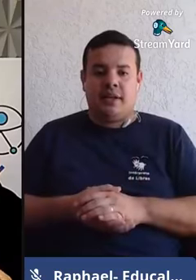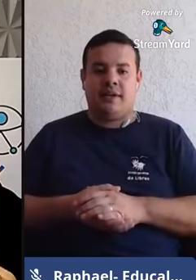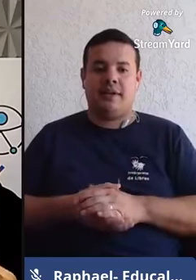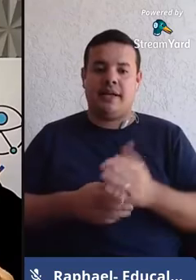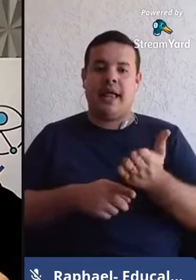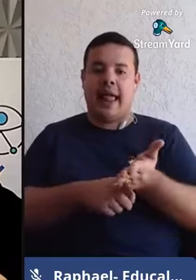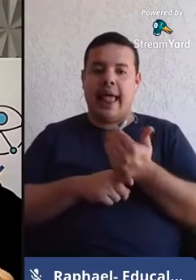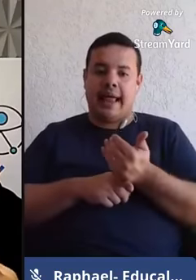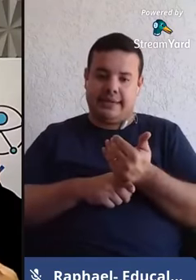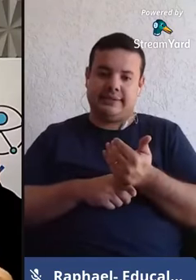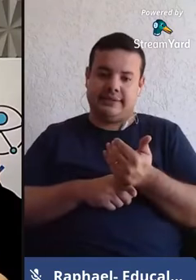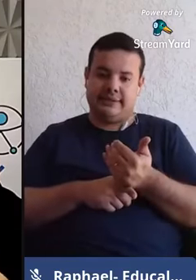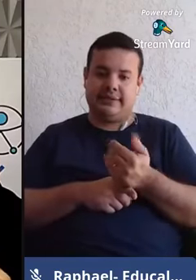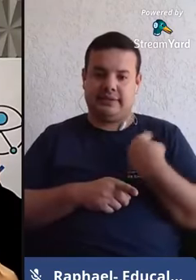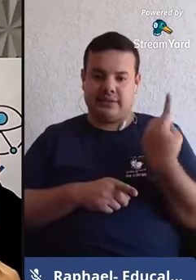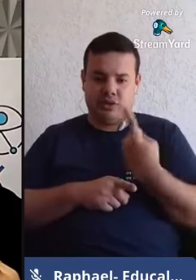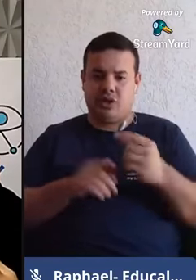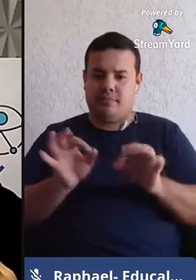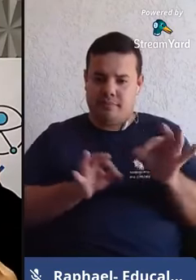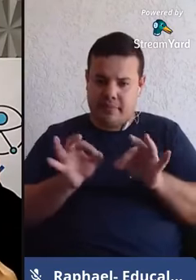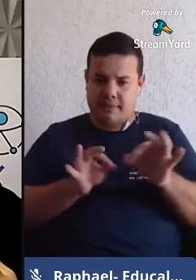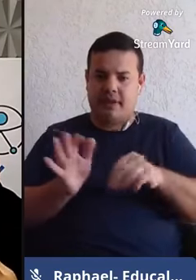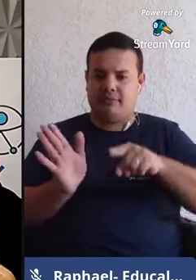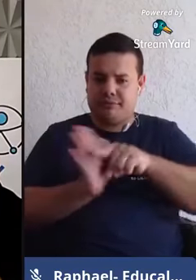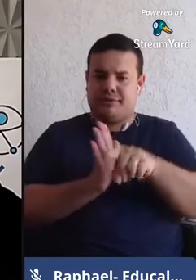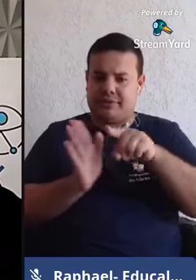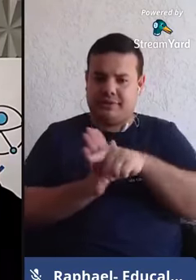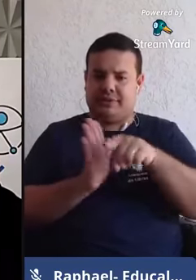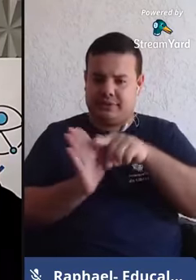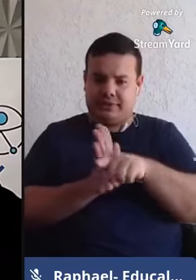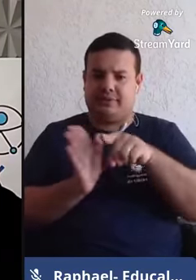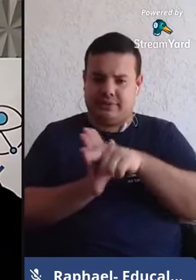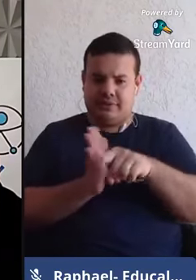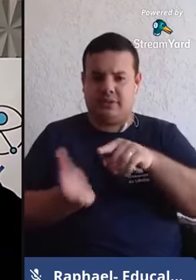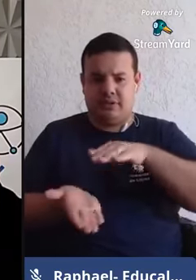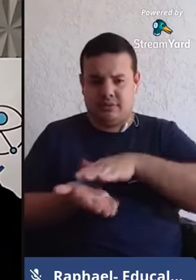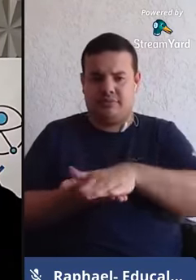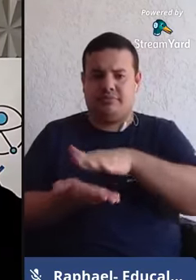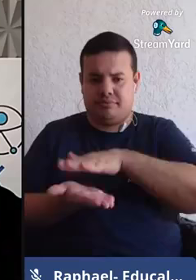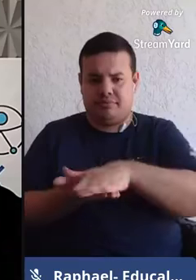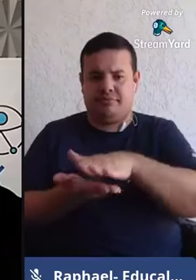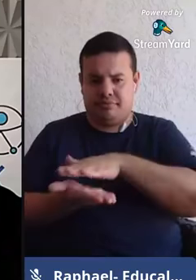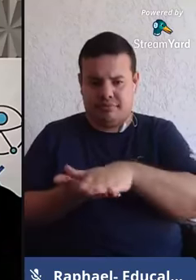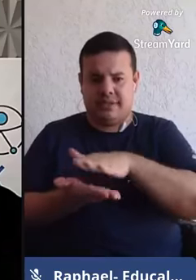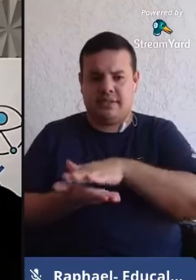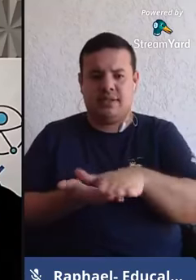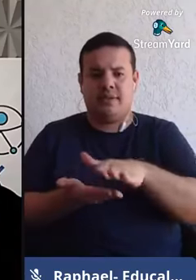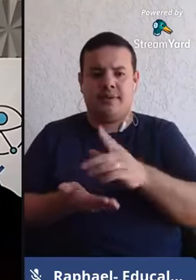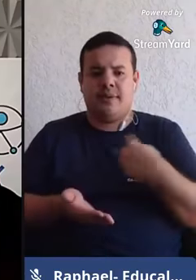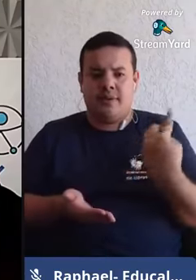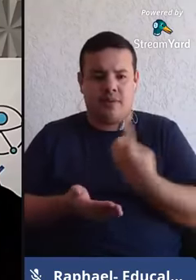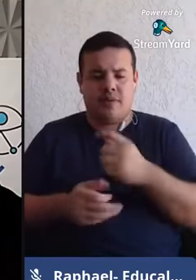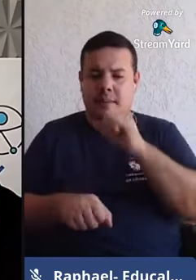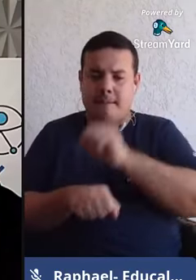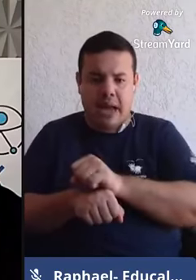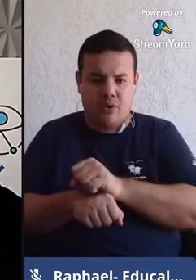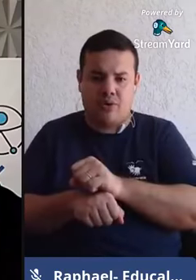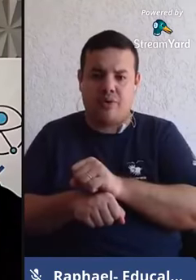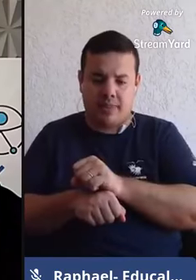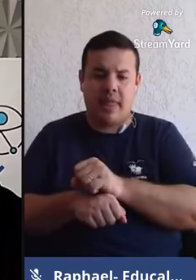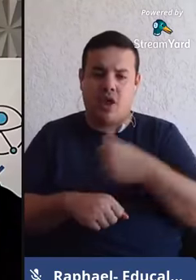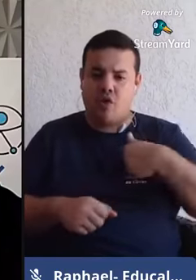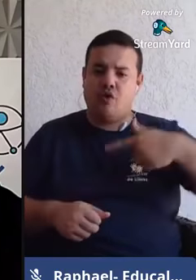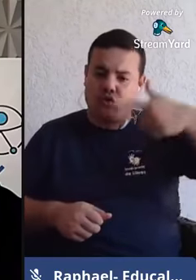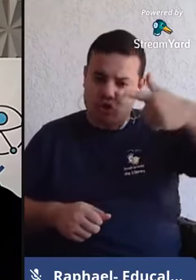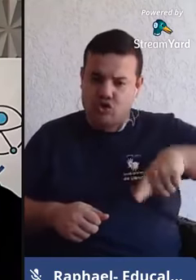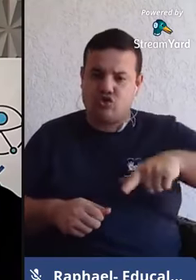fizemos um questionário que seria enviado, era para ser respondido. No fim, os parceiros pararam, mas eu vou retomar